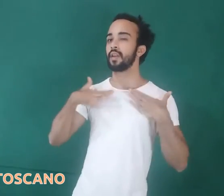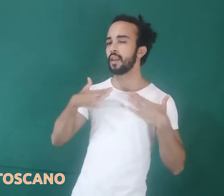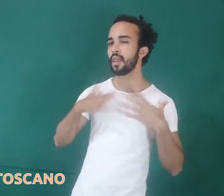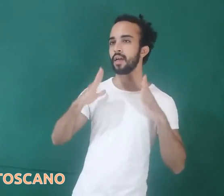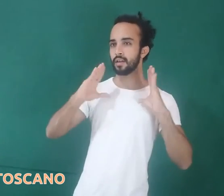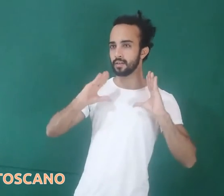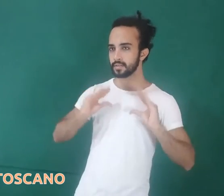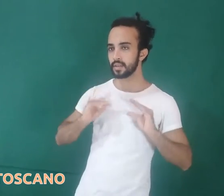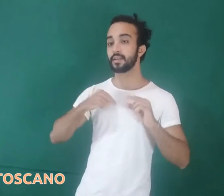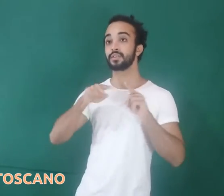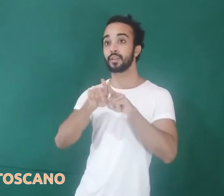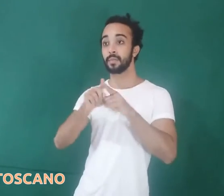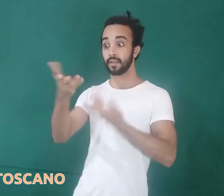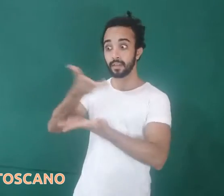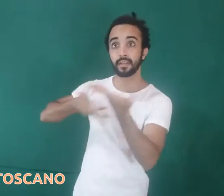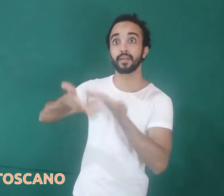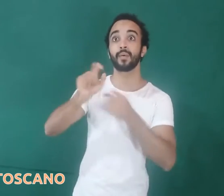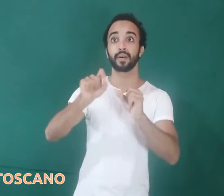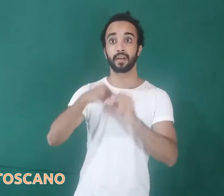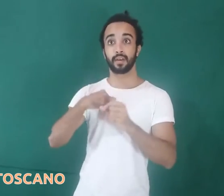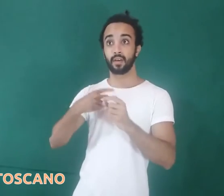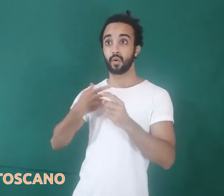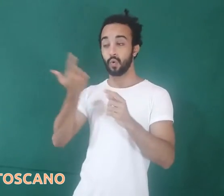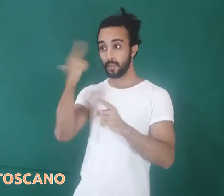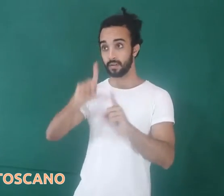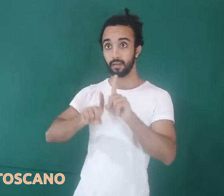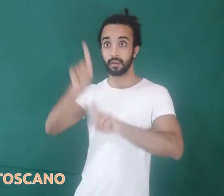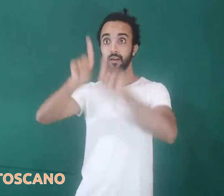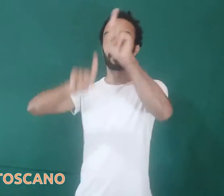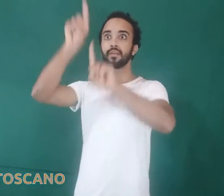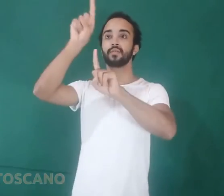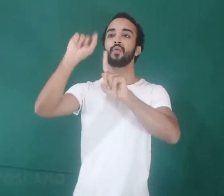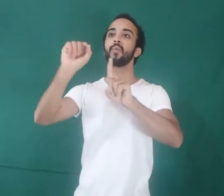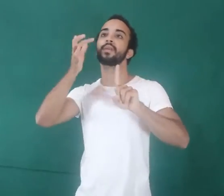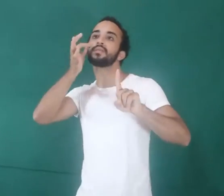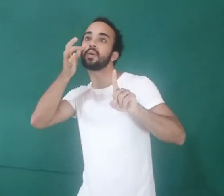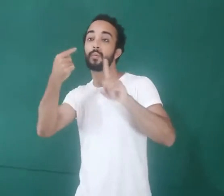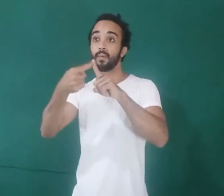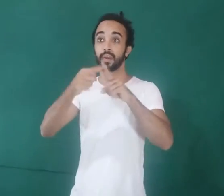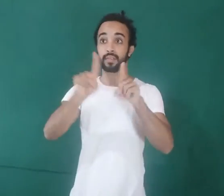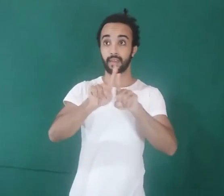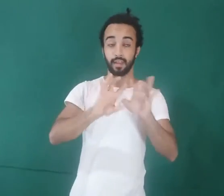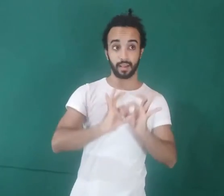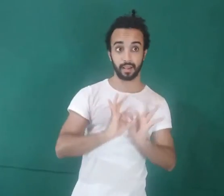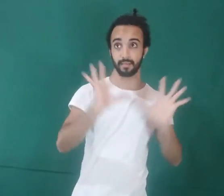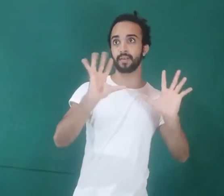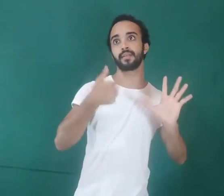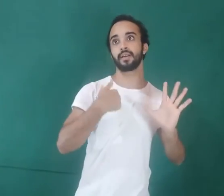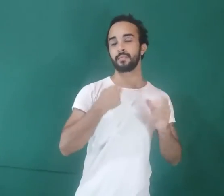esses trabalhos presenciais, né? Porque ao mesmo tempo que você tem essa liberdade para exercer e fazer o que você quiser dentro da sua casa,